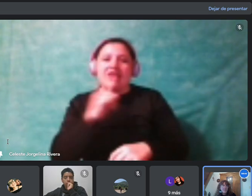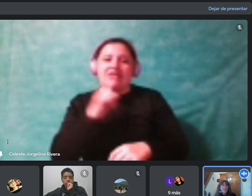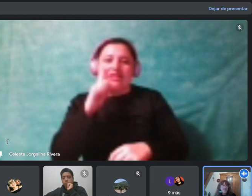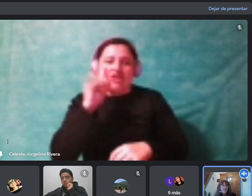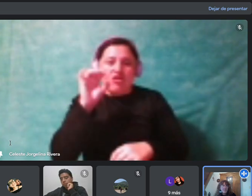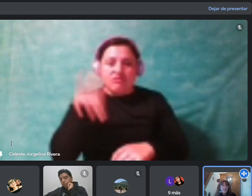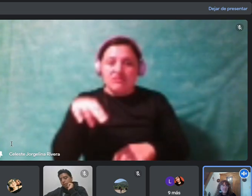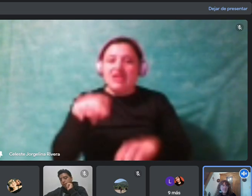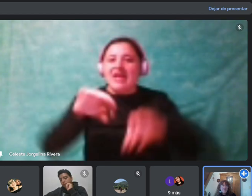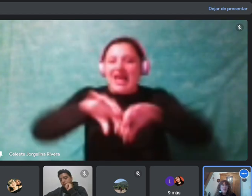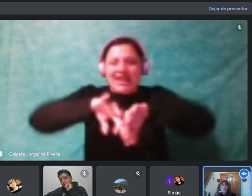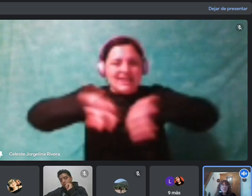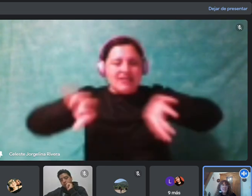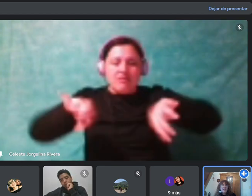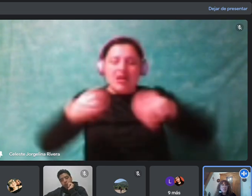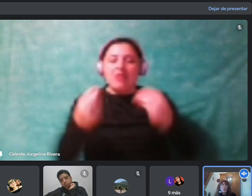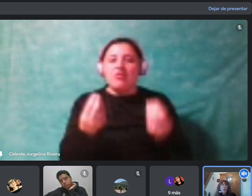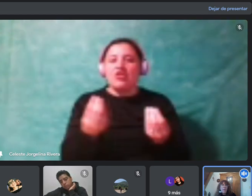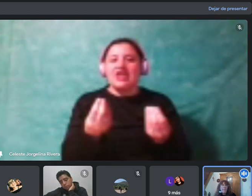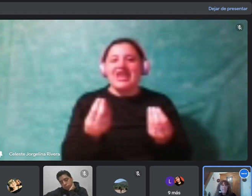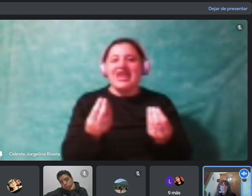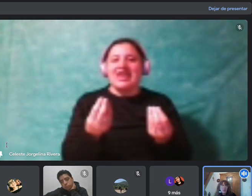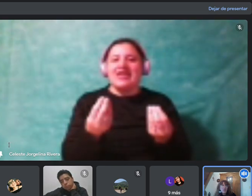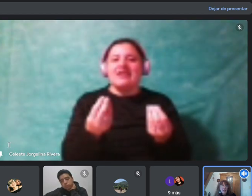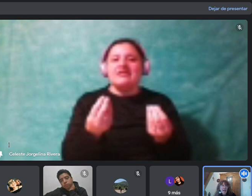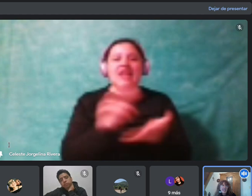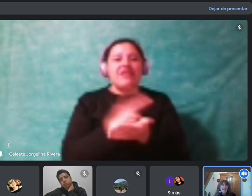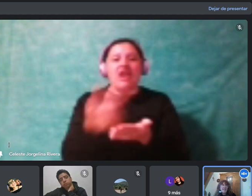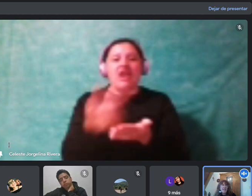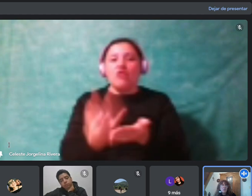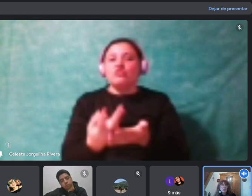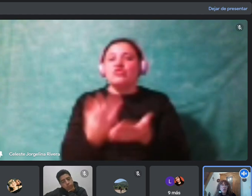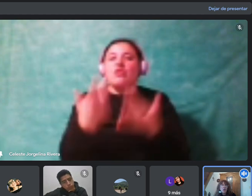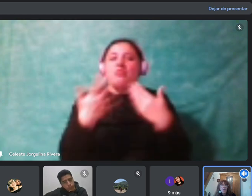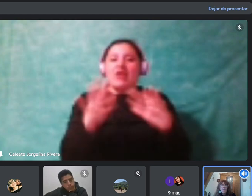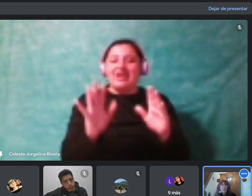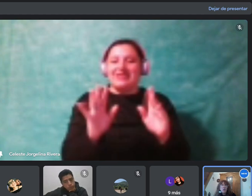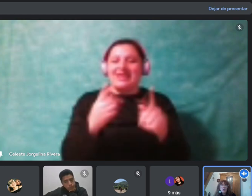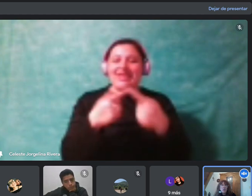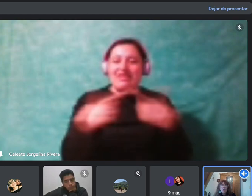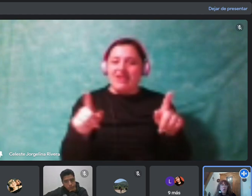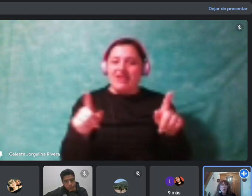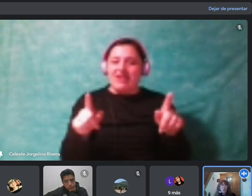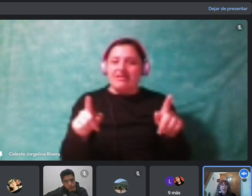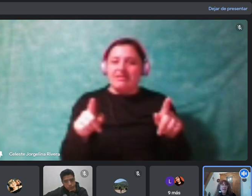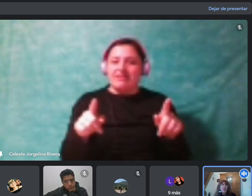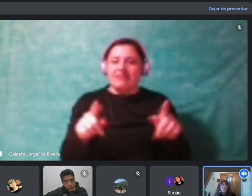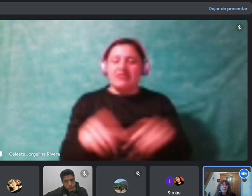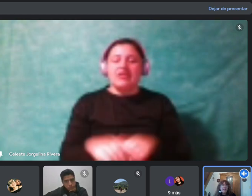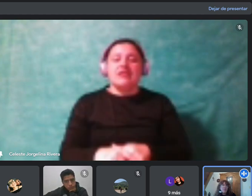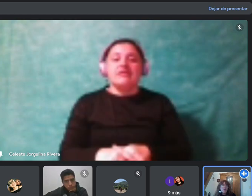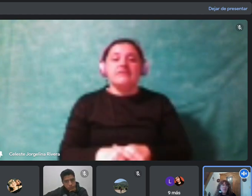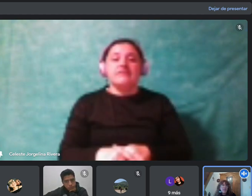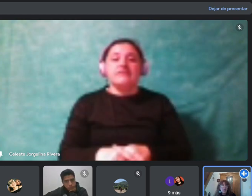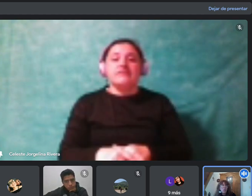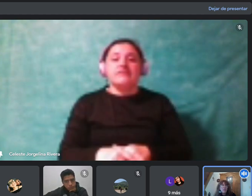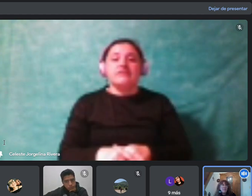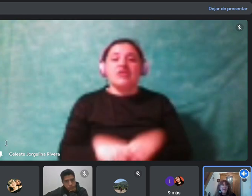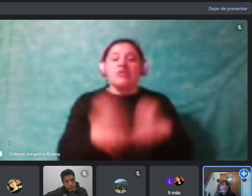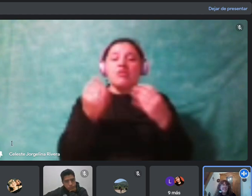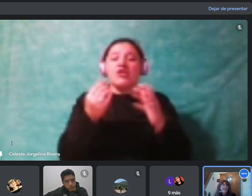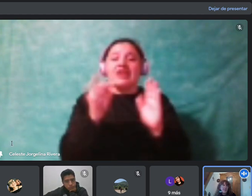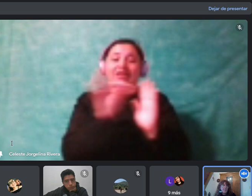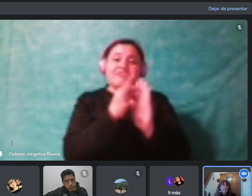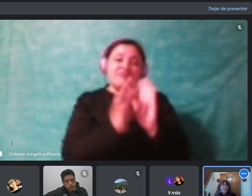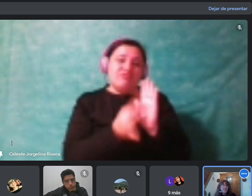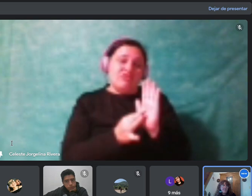¿sí? Entonces, esto me lo da esa traducción porque yo tengo una enumeración y la última es